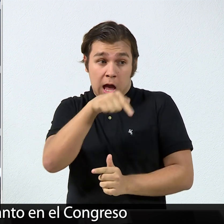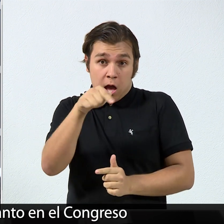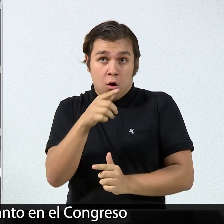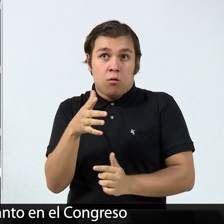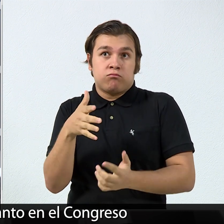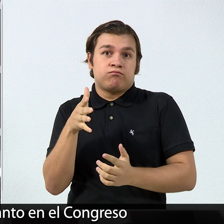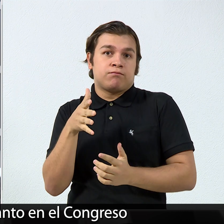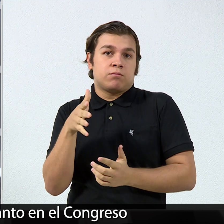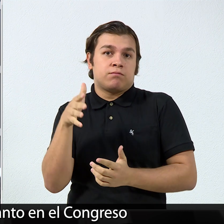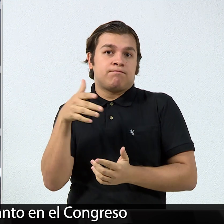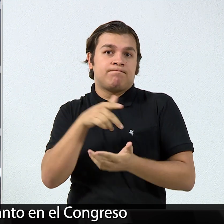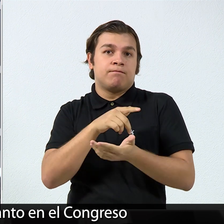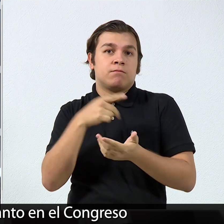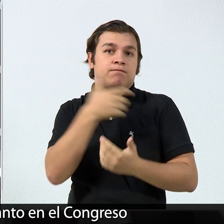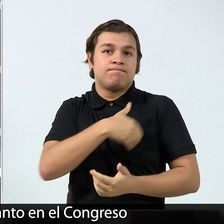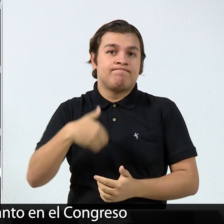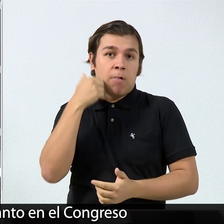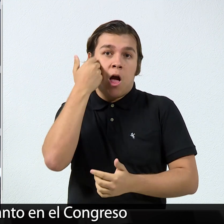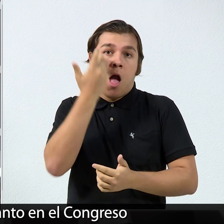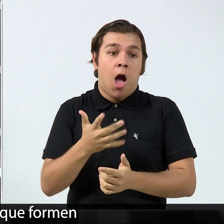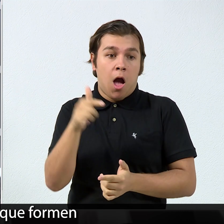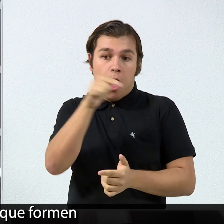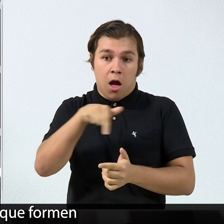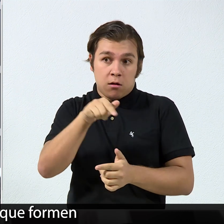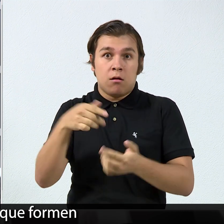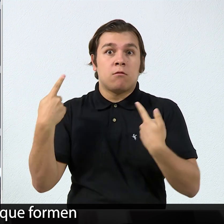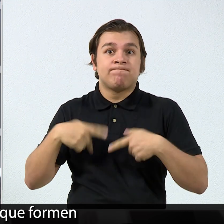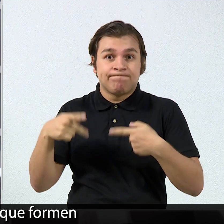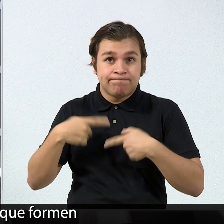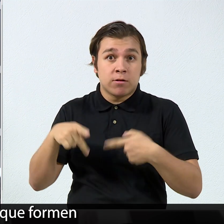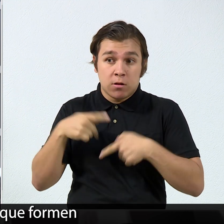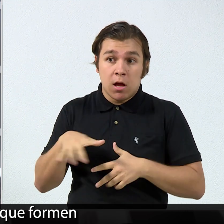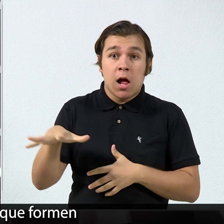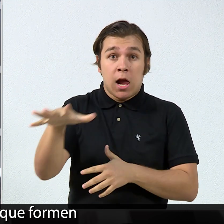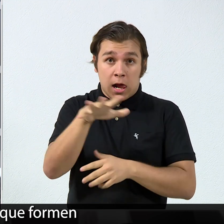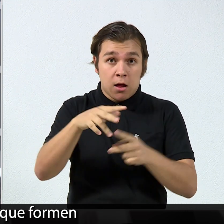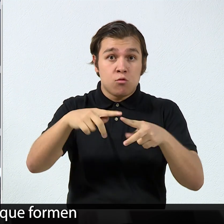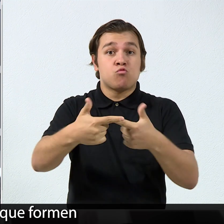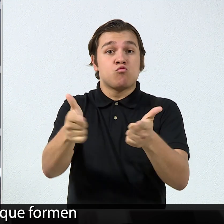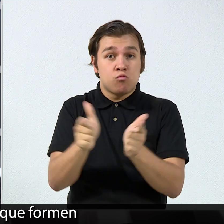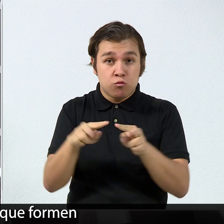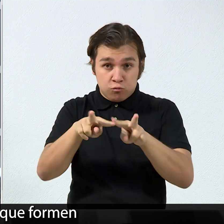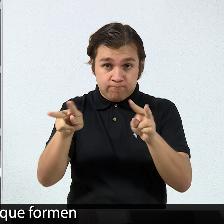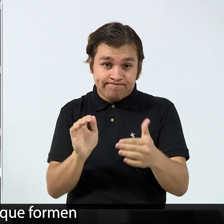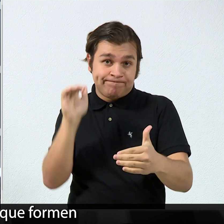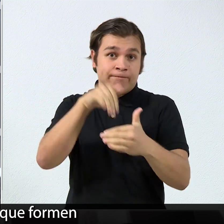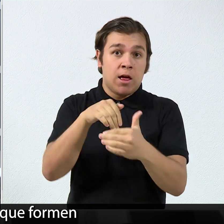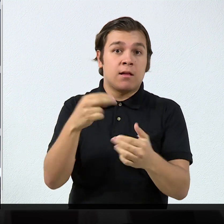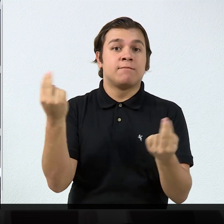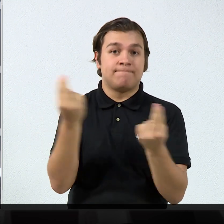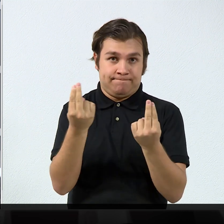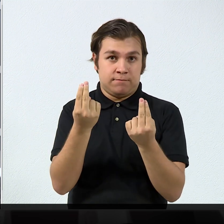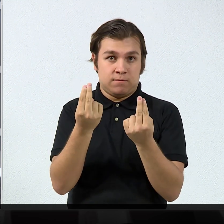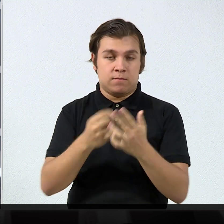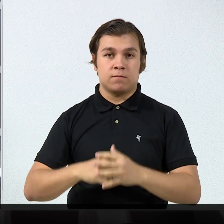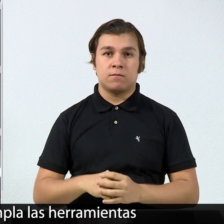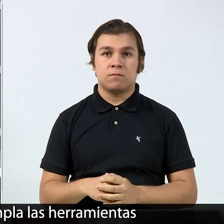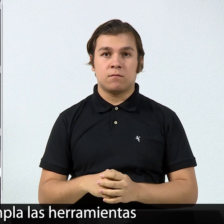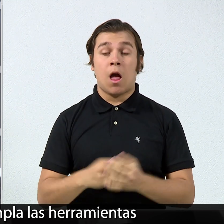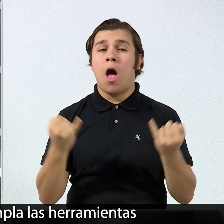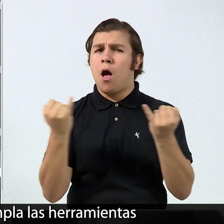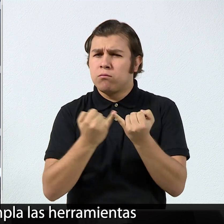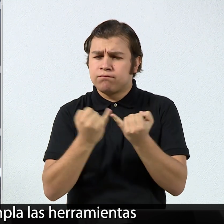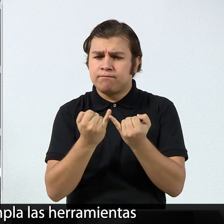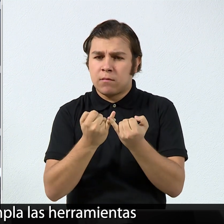en el Congreso como en las planillas municipales, a personas que formen parte de estos grupos vulnerables. De la misma manera,